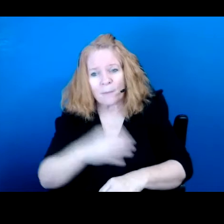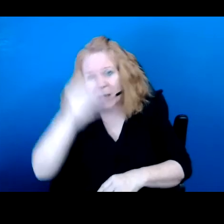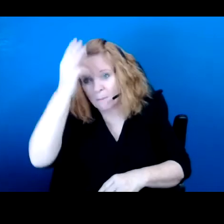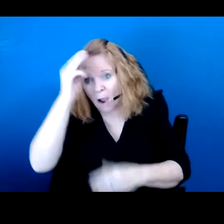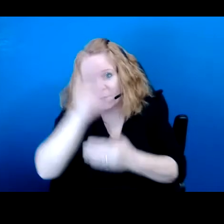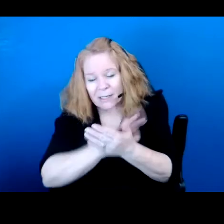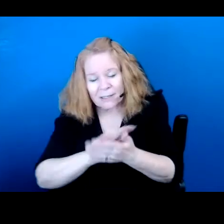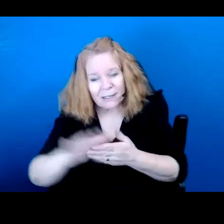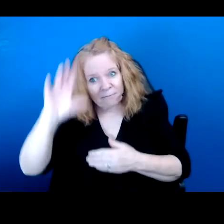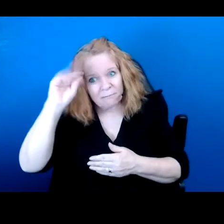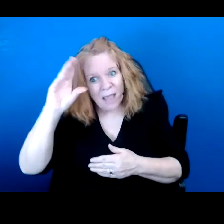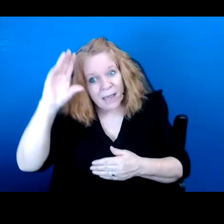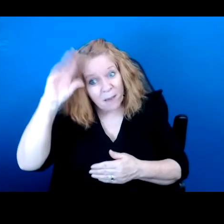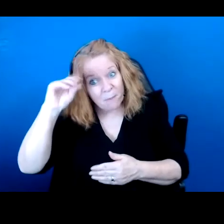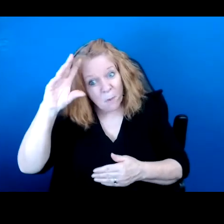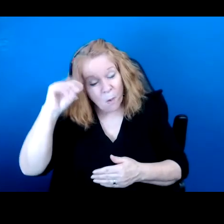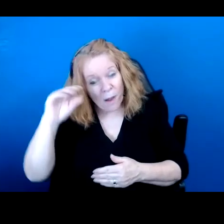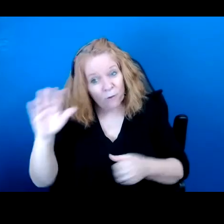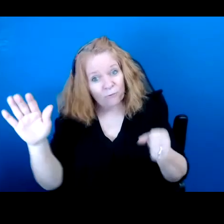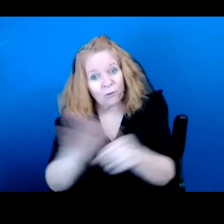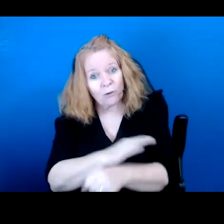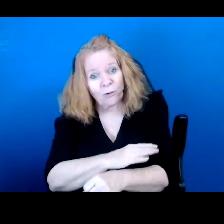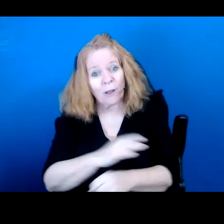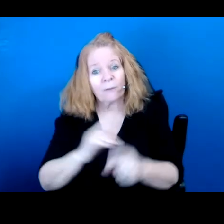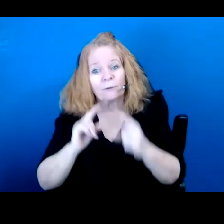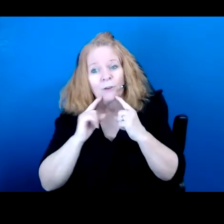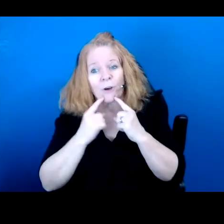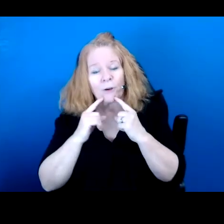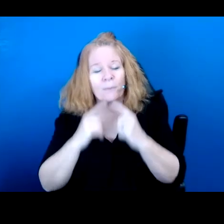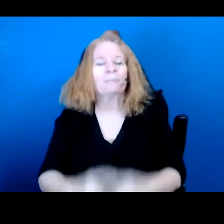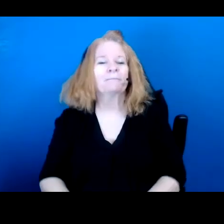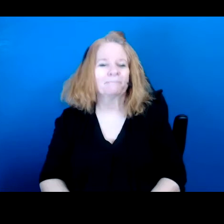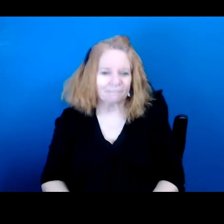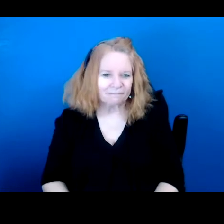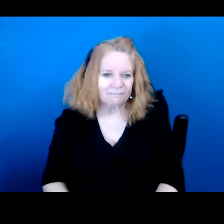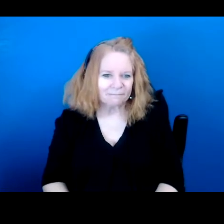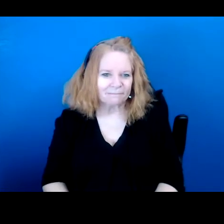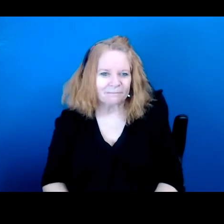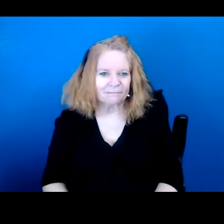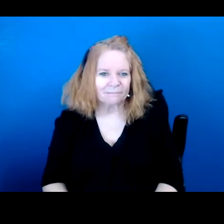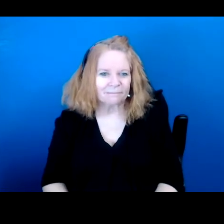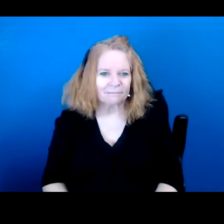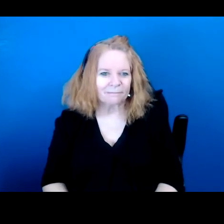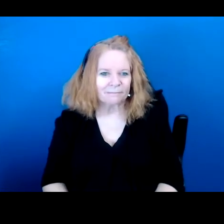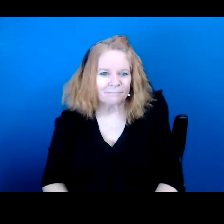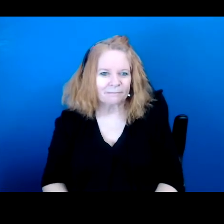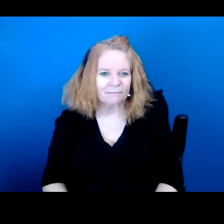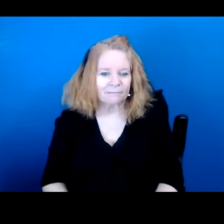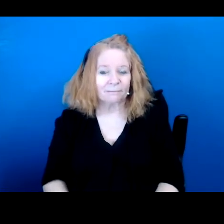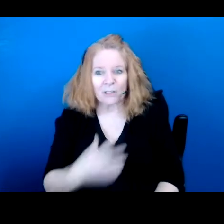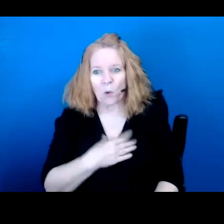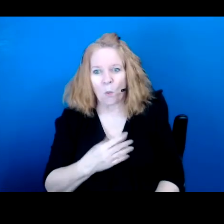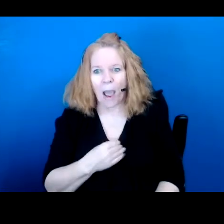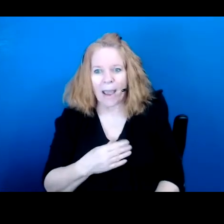sus ojos nariz y boca marvin es un muchacho tan agradable